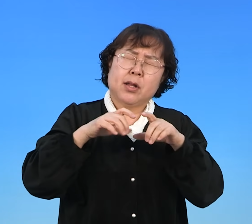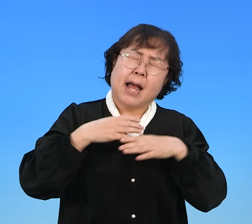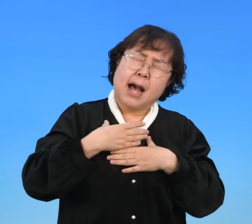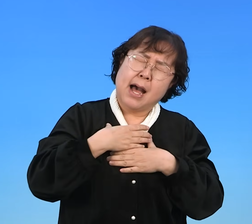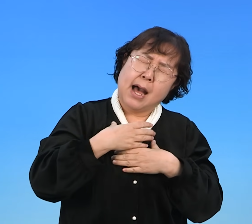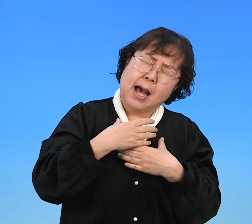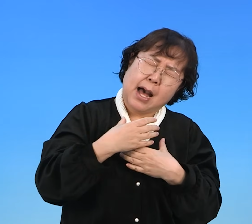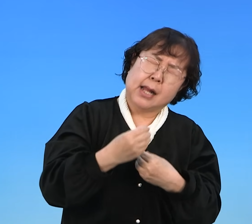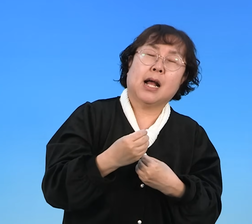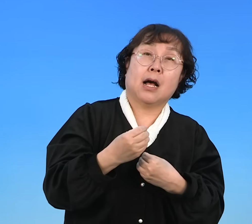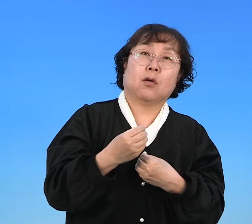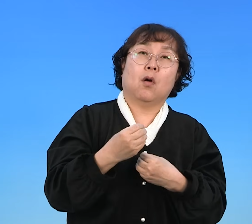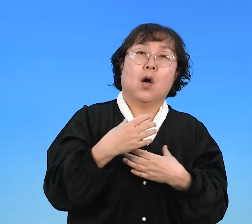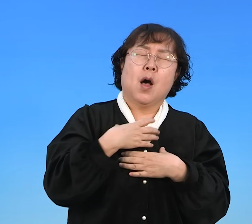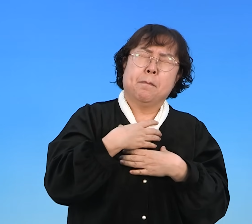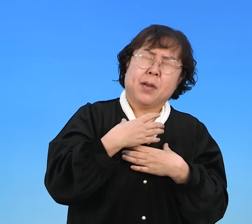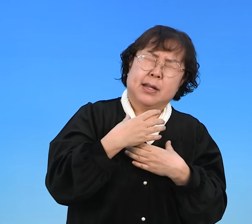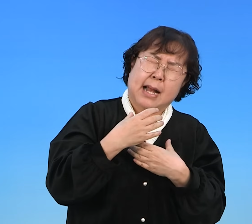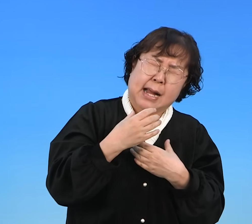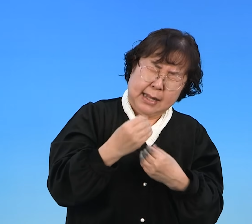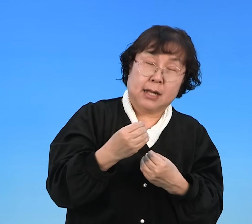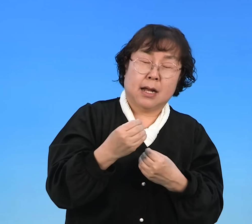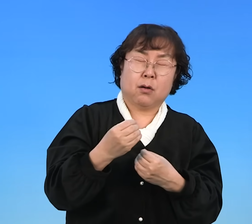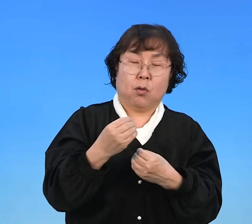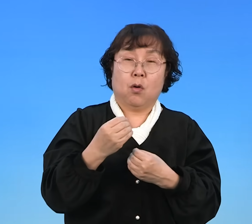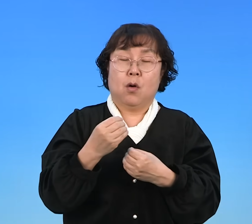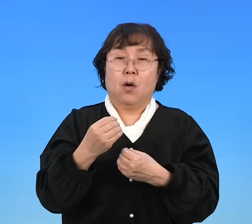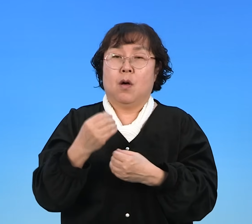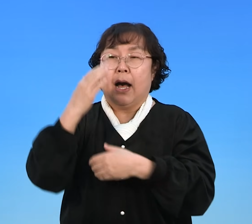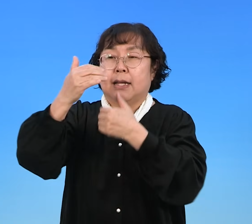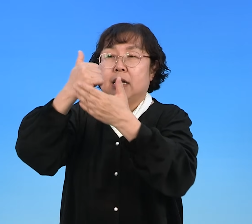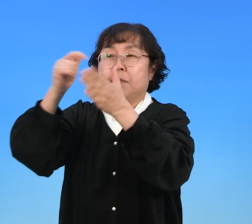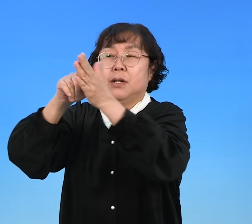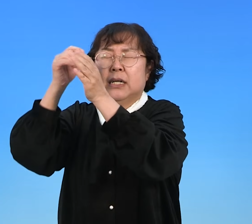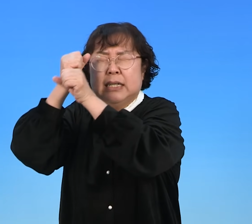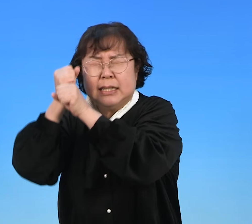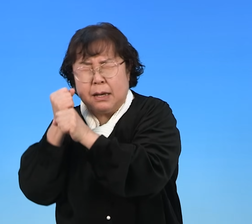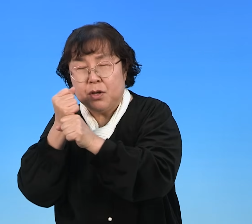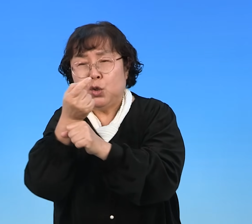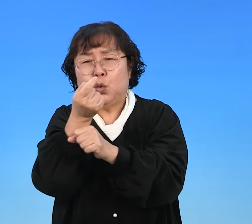그래야 이제 말을 안 더듬으시는 게 아니라 덜 더듬으세요.